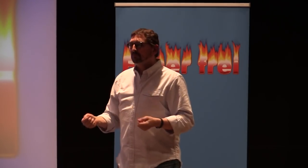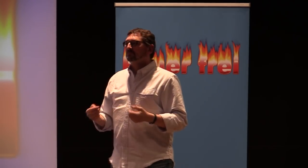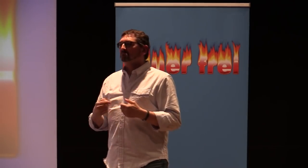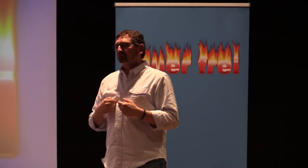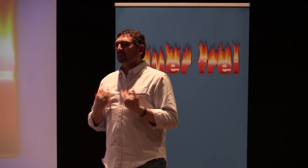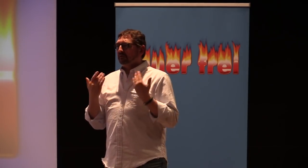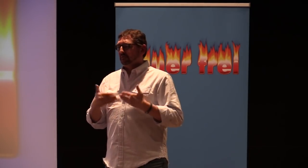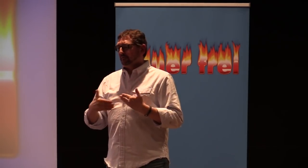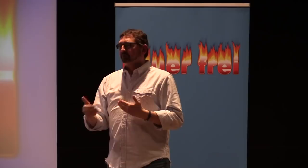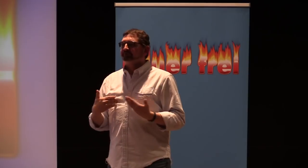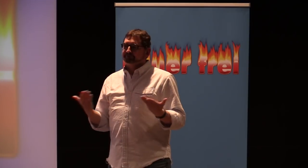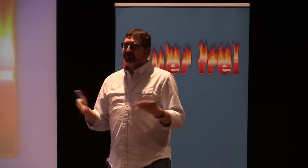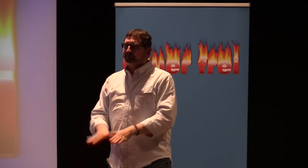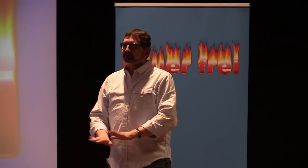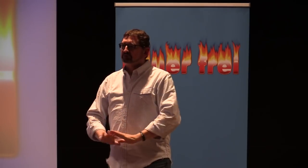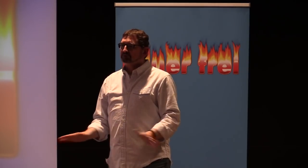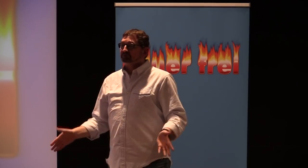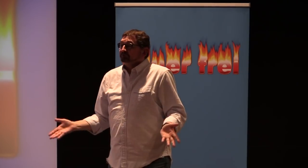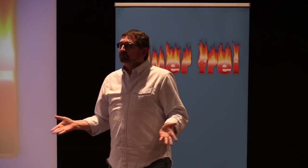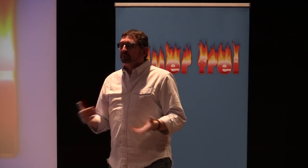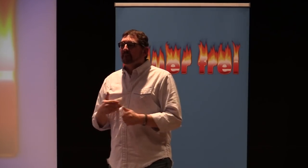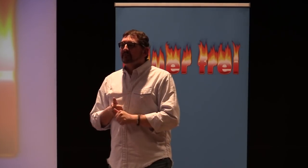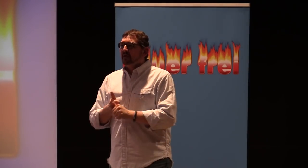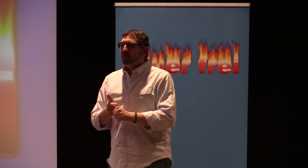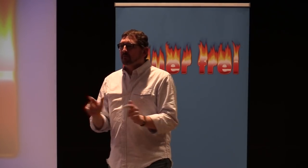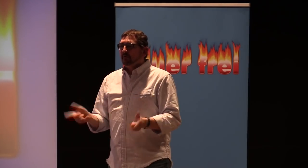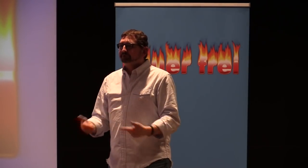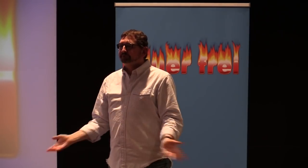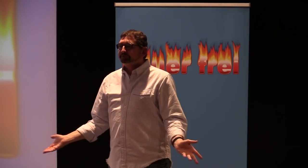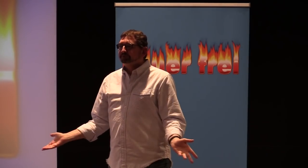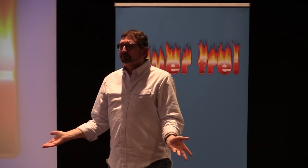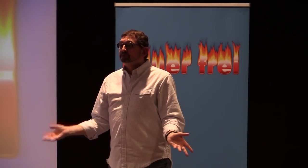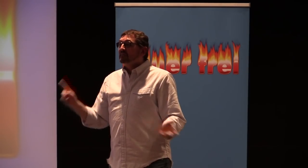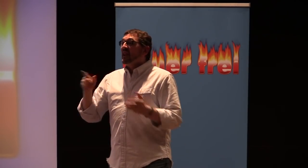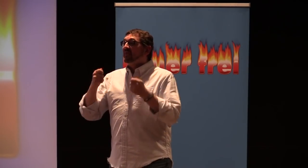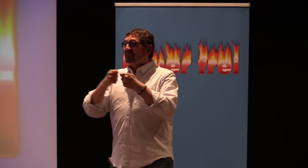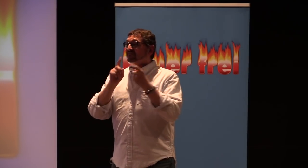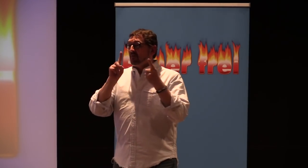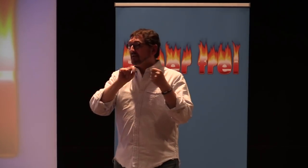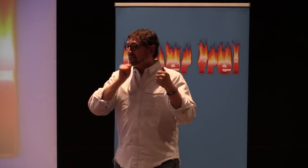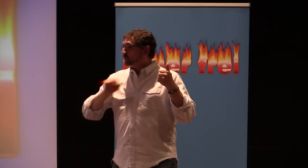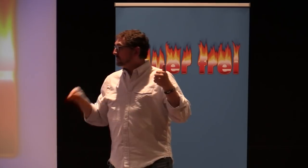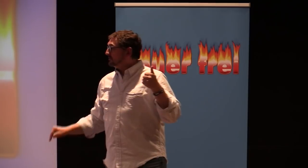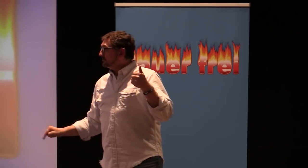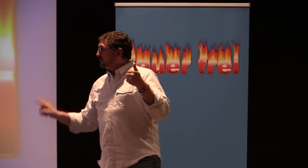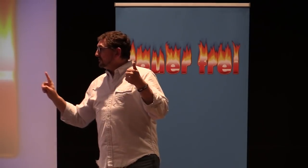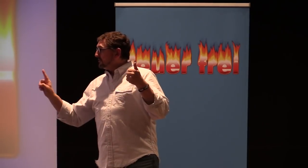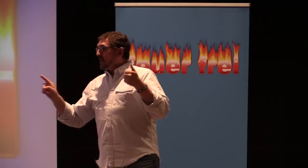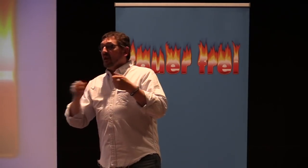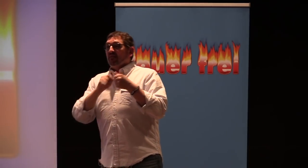da haben auch Vertreter der Landesverbände zugeben müssen, dass sie wahrscheinlich demnächst die Vereinsarbeit